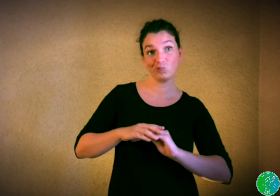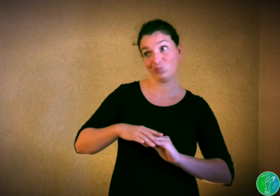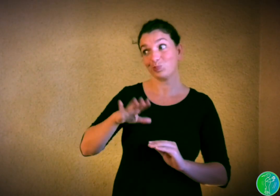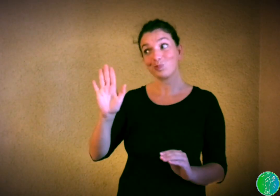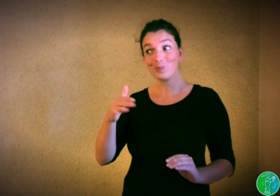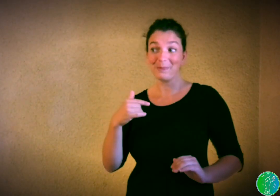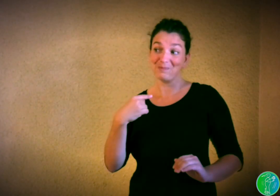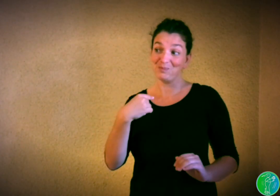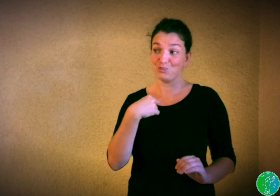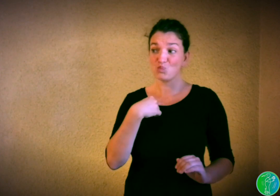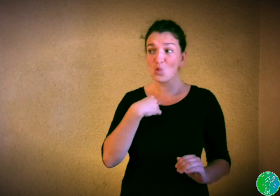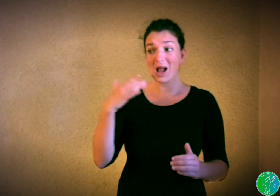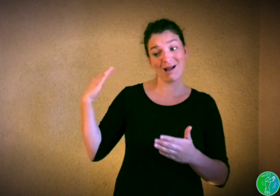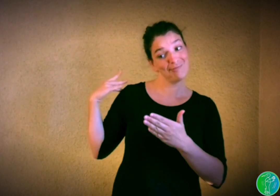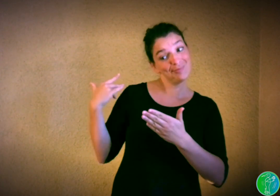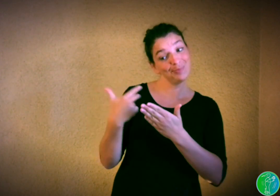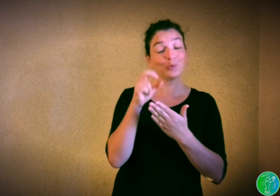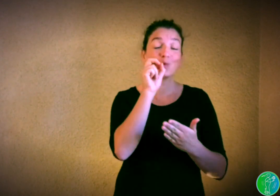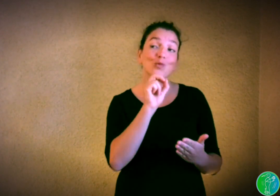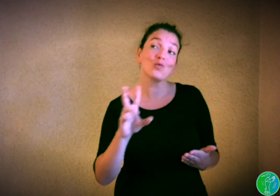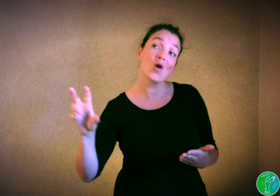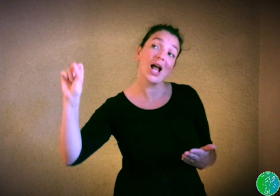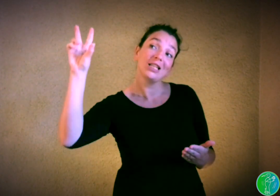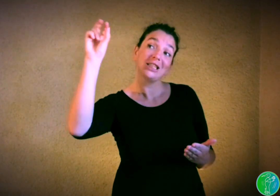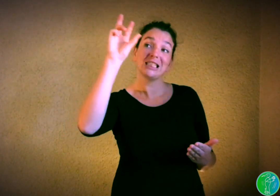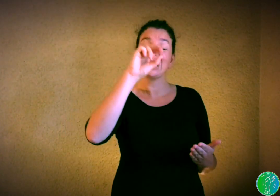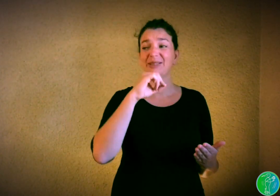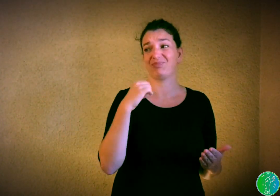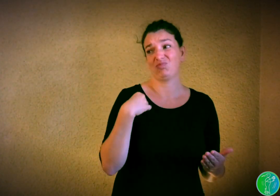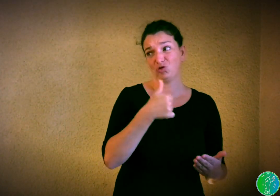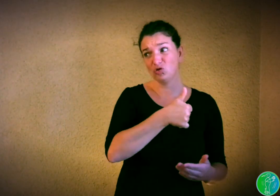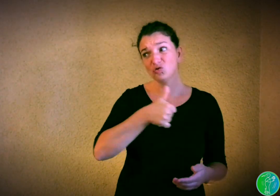« Moi, dit la lapine, je trouve qu'on est trop seul quand on voyage. »«